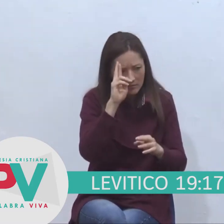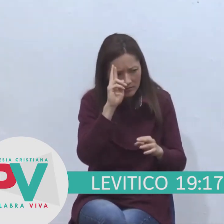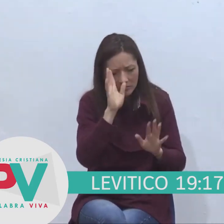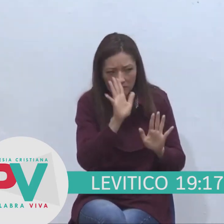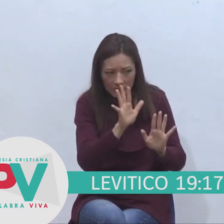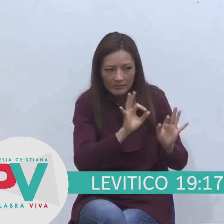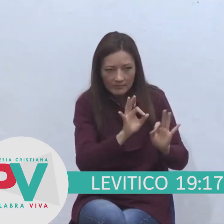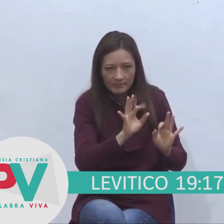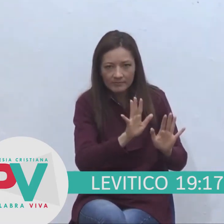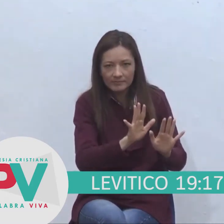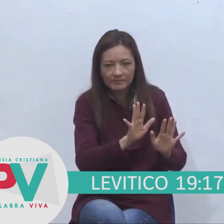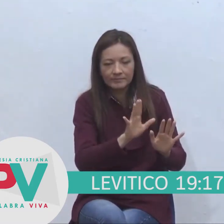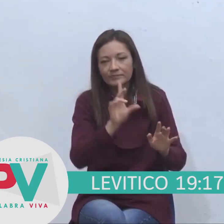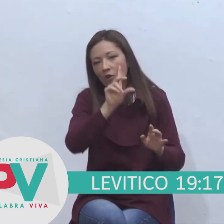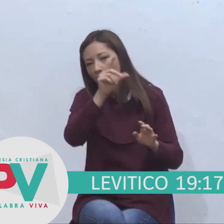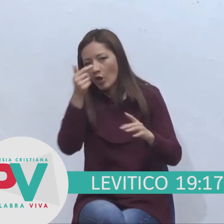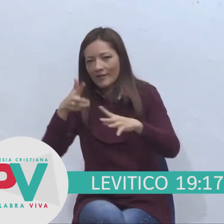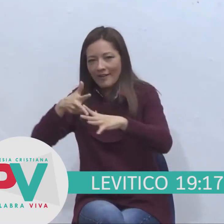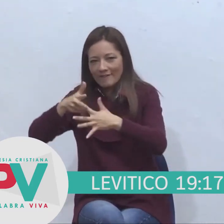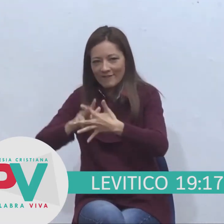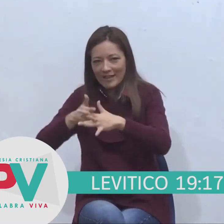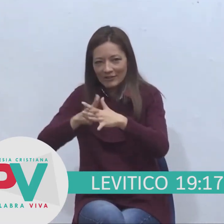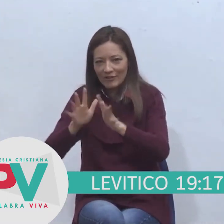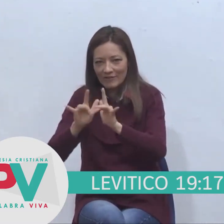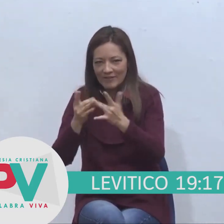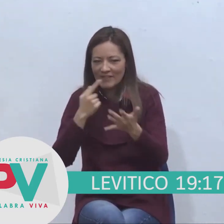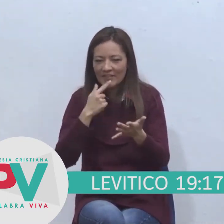En otras versiones dice,